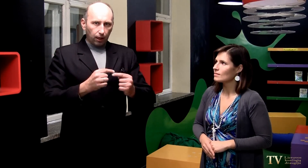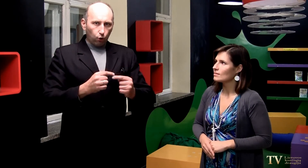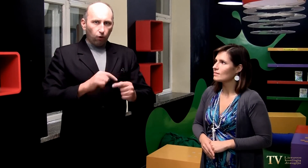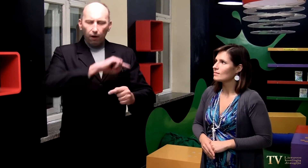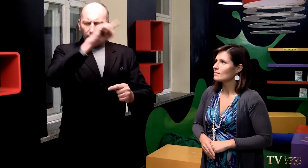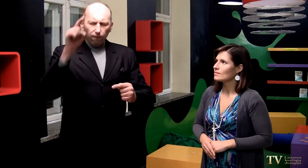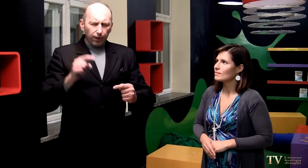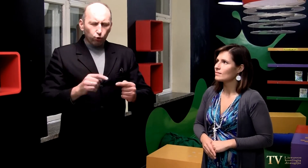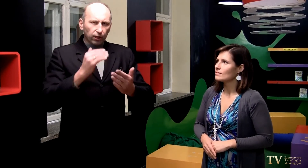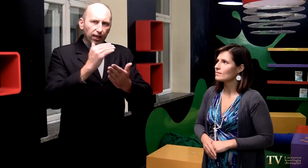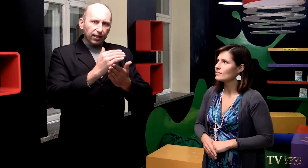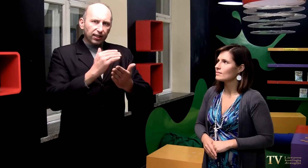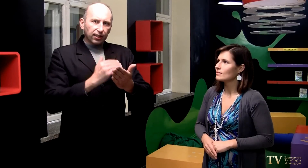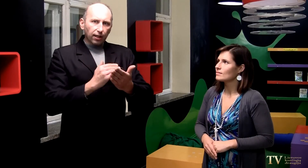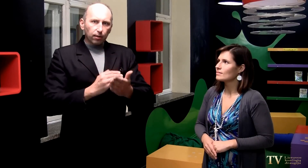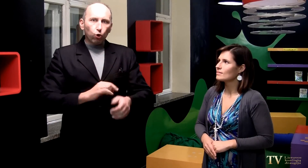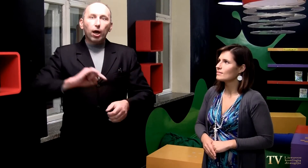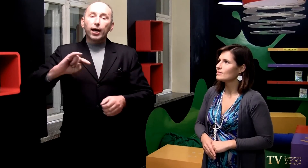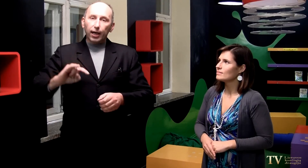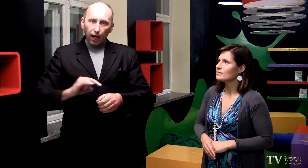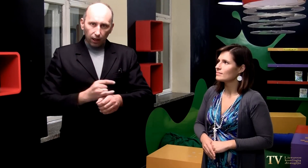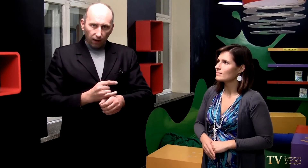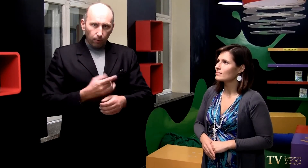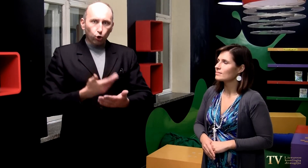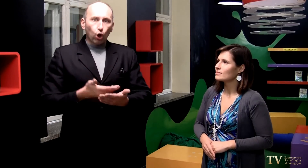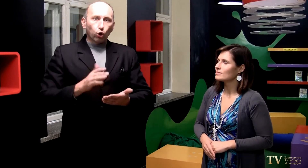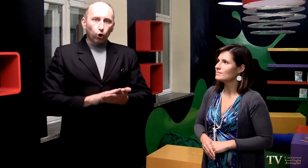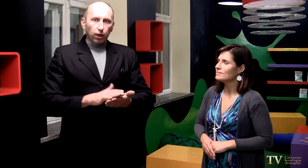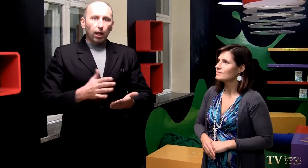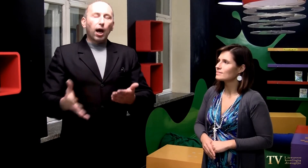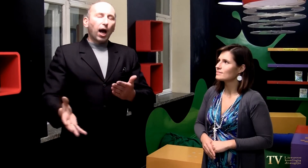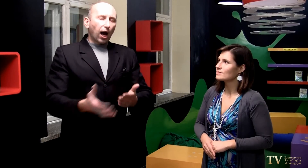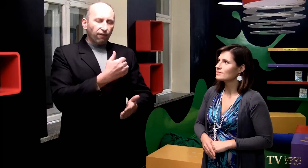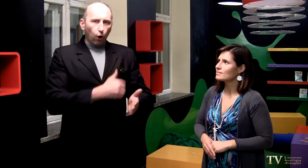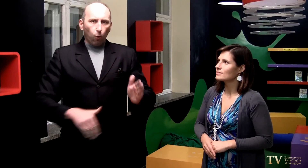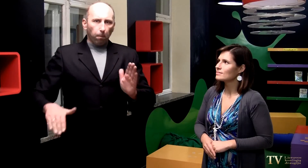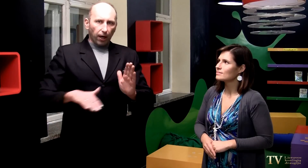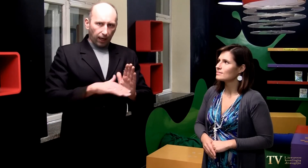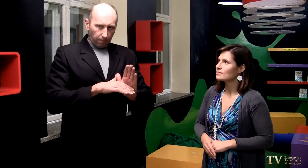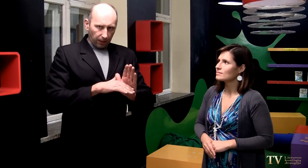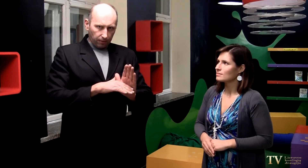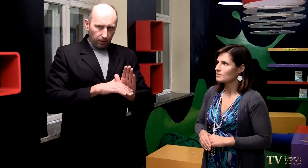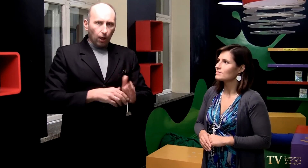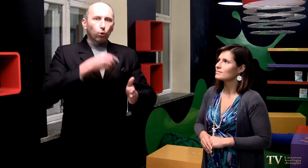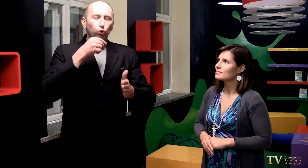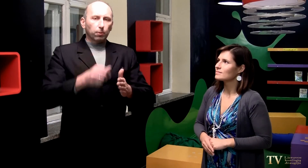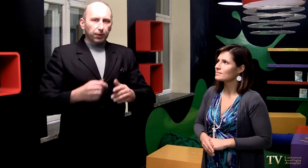atsitikau visus įstatymų reikalavimus, todėl gavau paramą